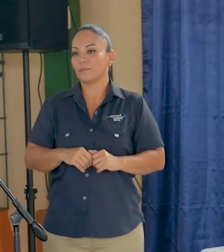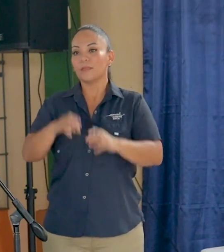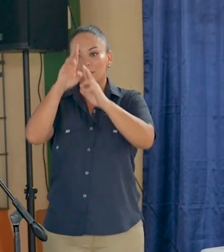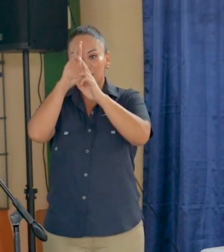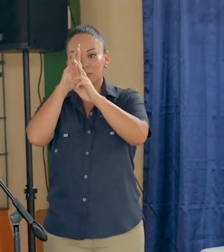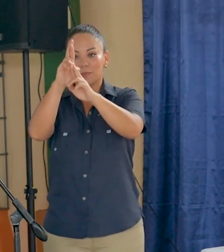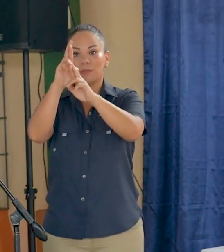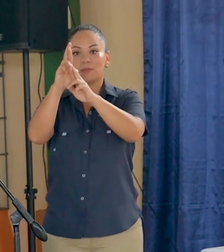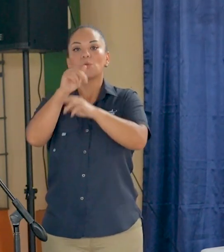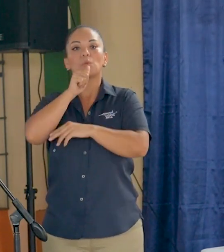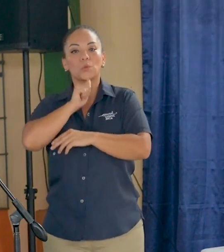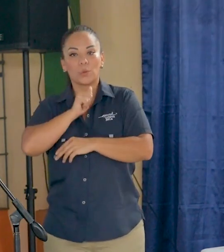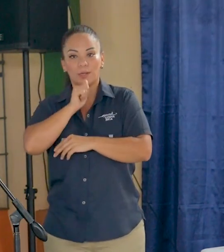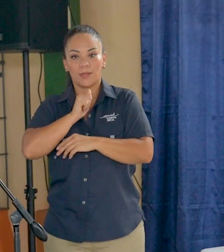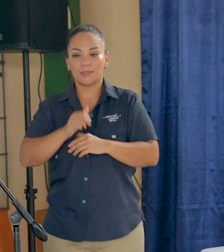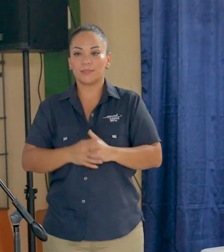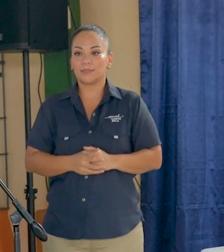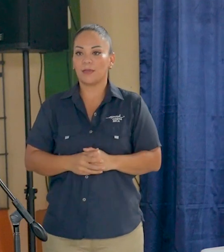respeto y tolerancia.